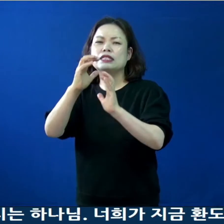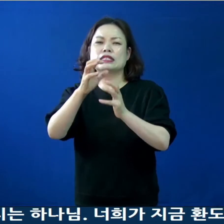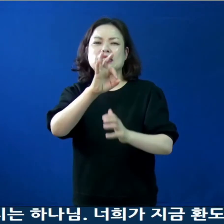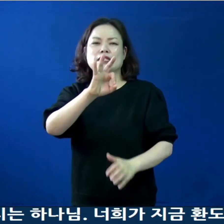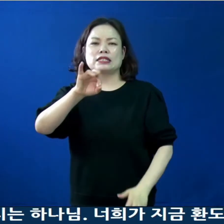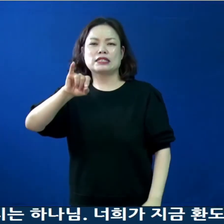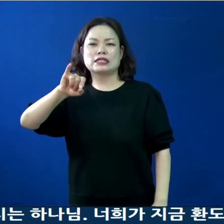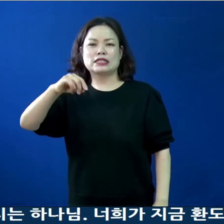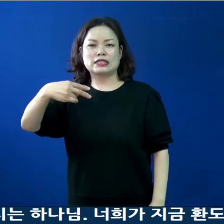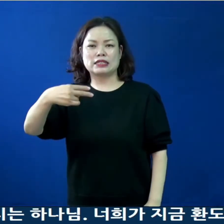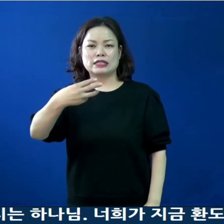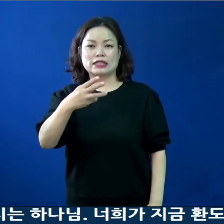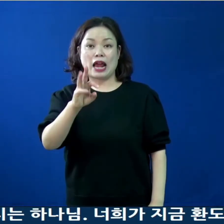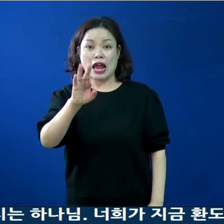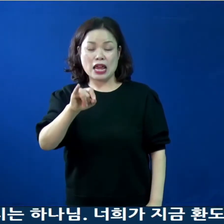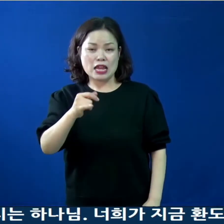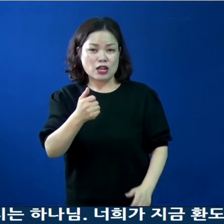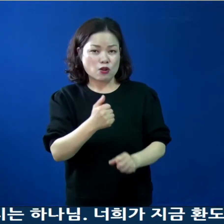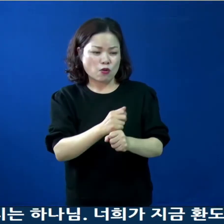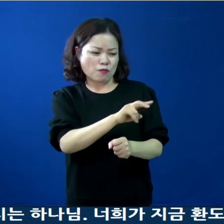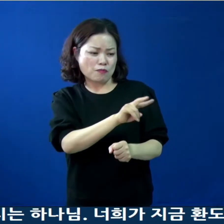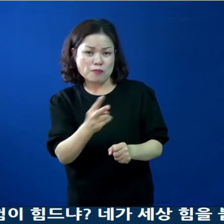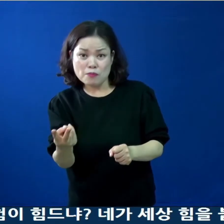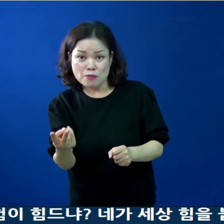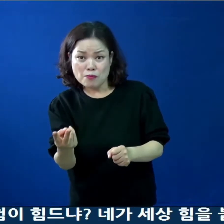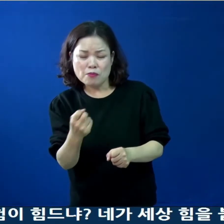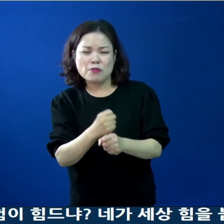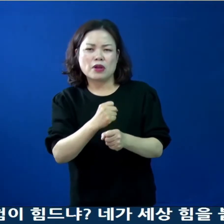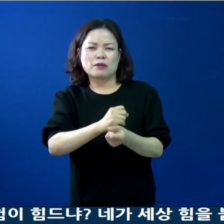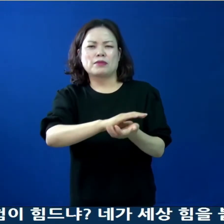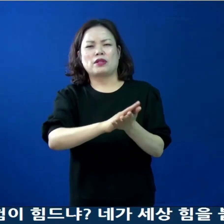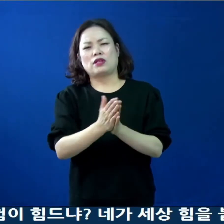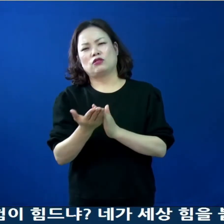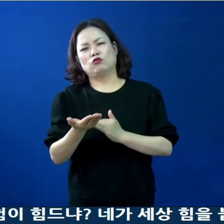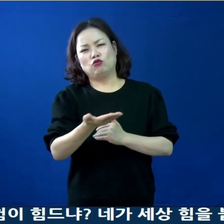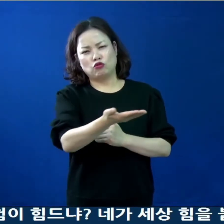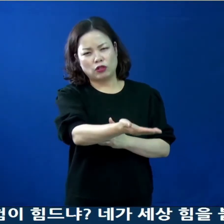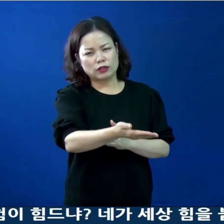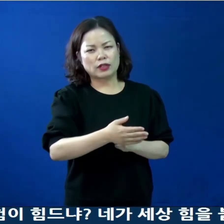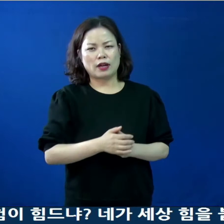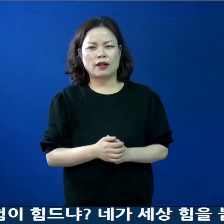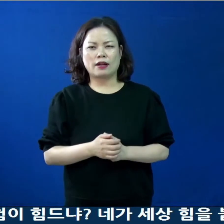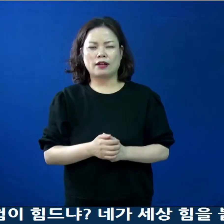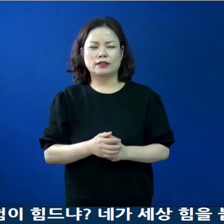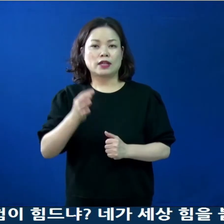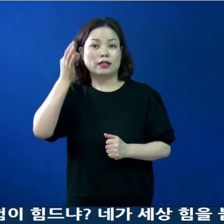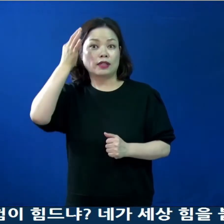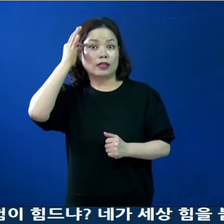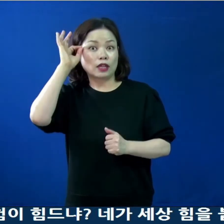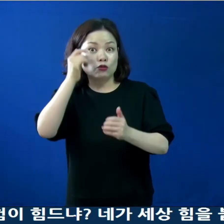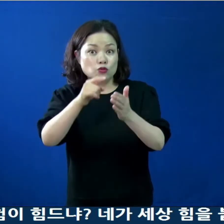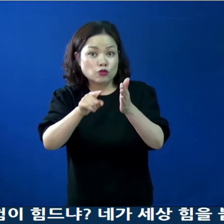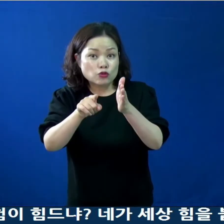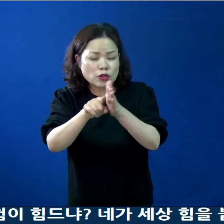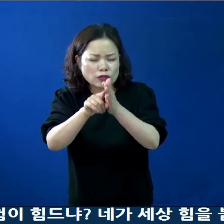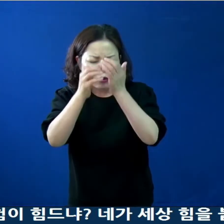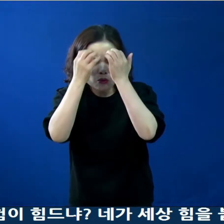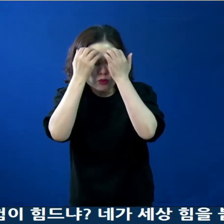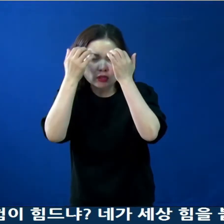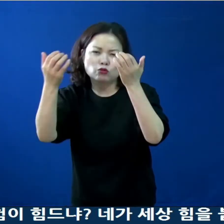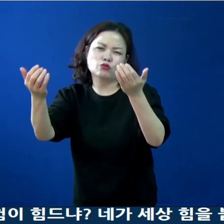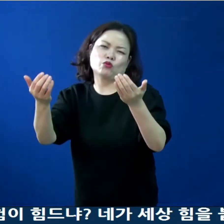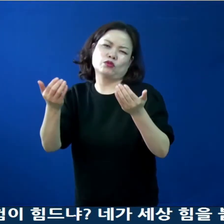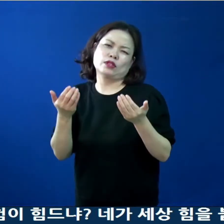내가 너를 세우려고 지금 만들어가는 과정이다. 나의 손길이다. 이거를 이제 깨닫게 하시려고 내가 이런 고난을 주고